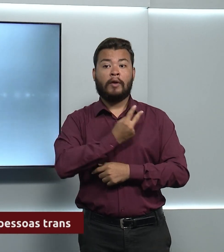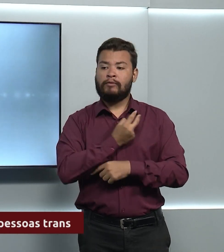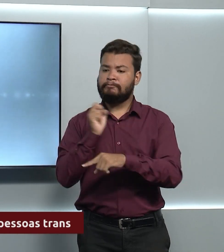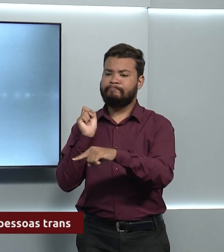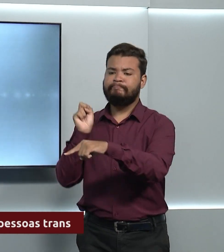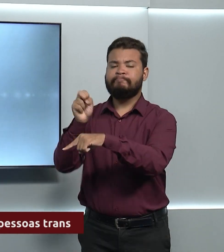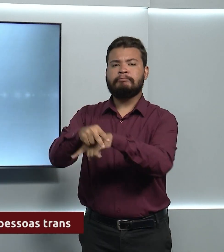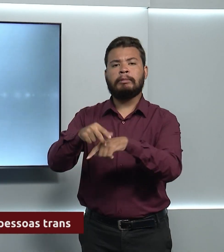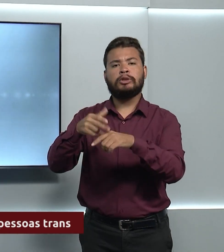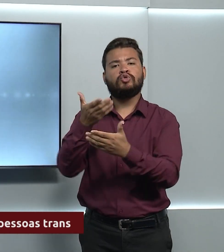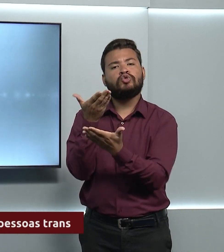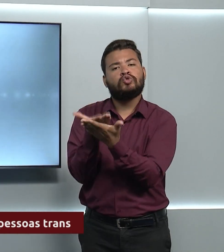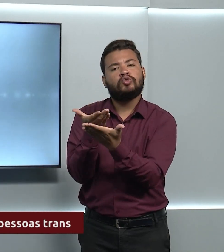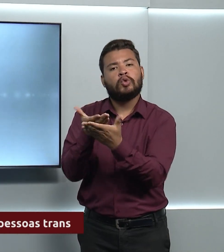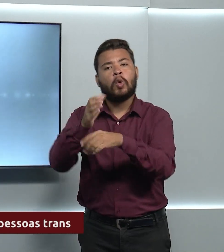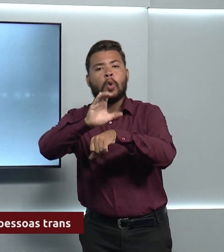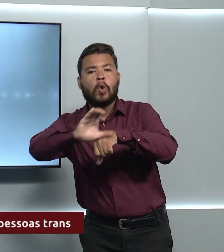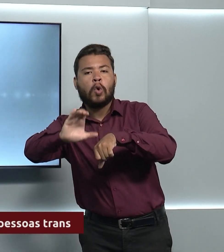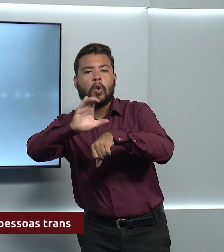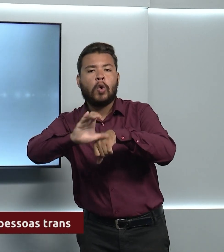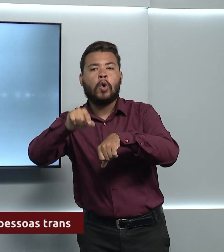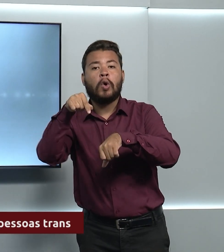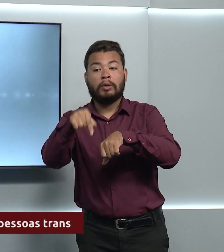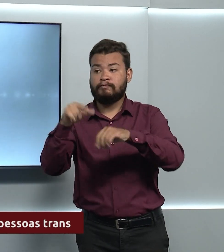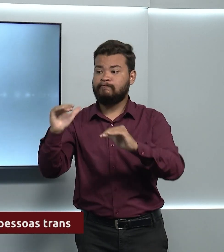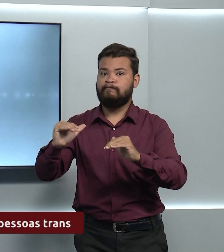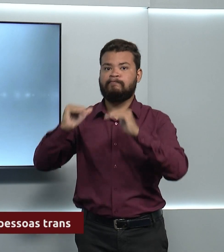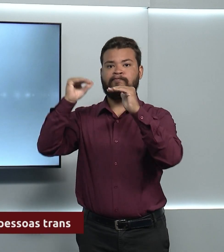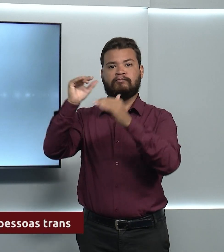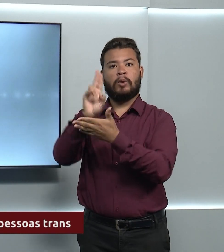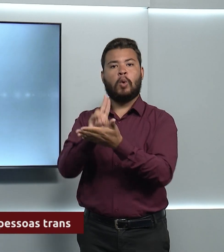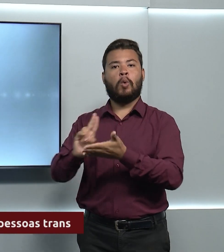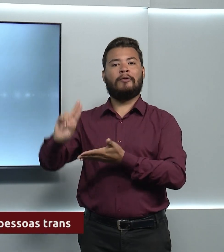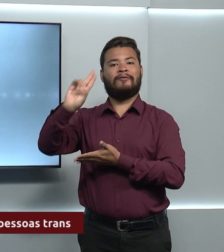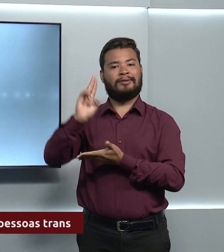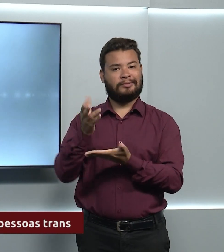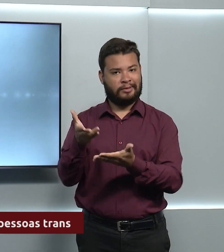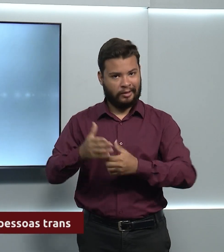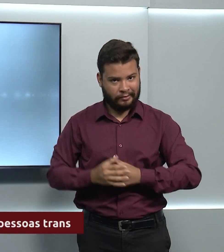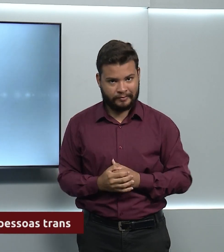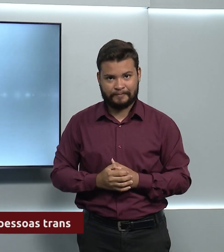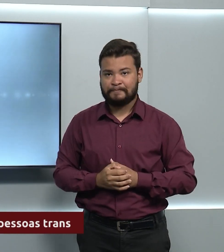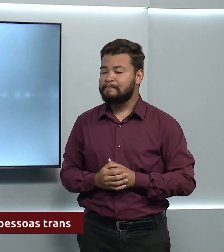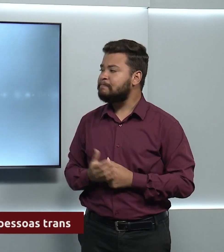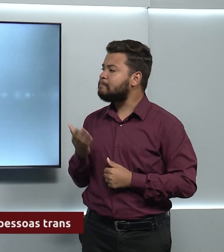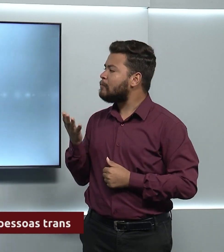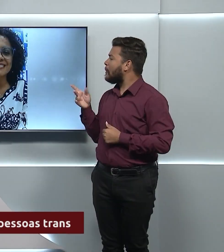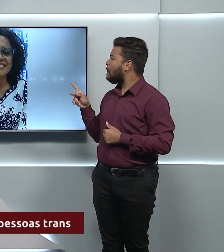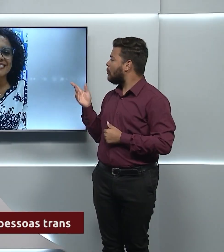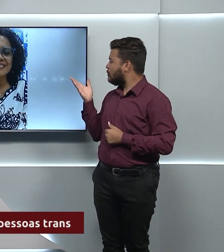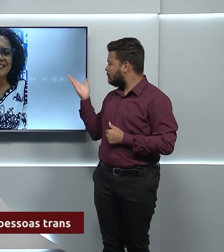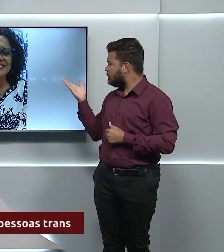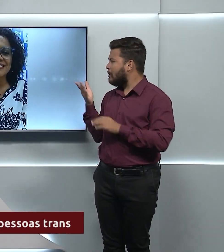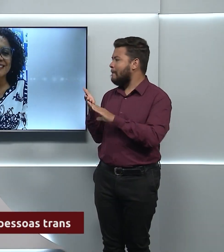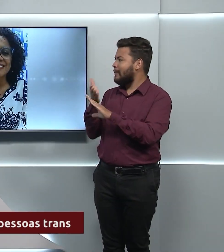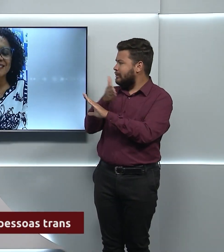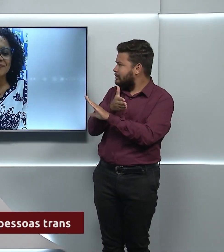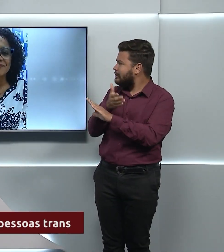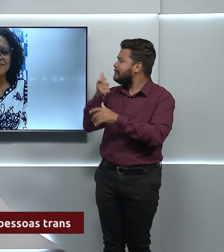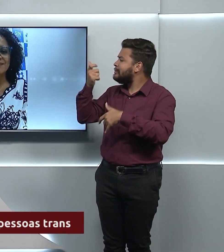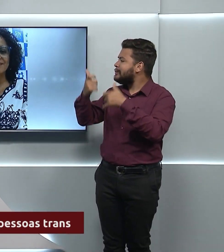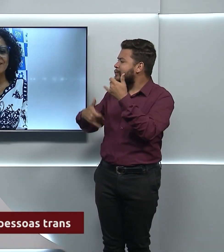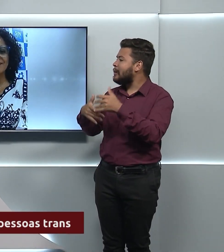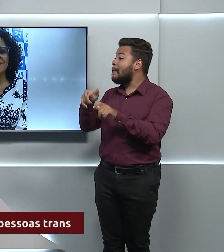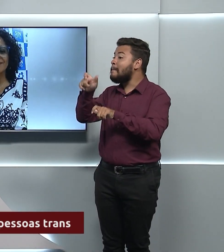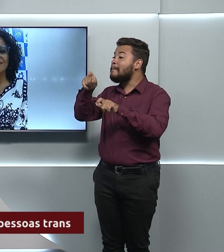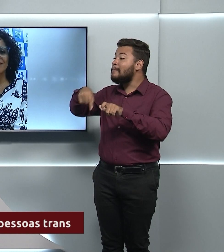para cursarem um curso superior na universidade. Bom, professora, como a gente destacou no começo, essas